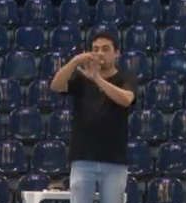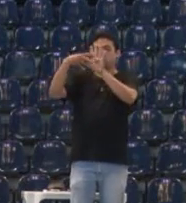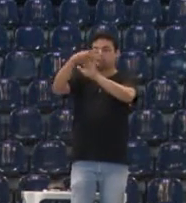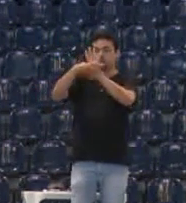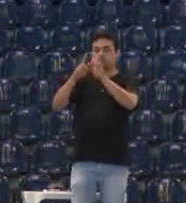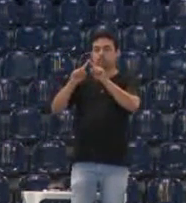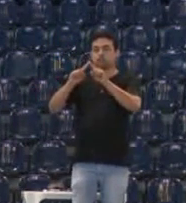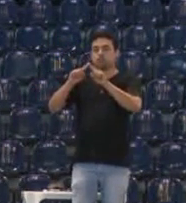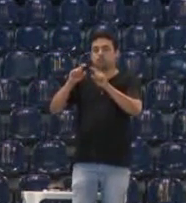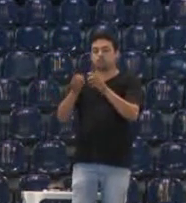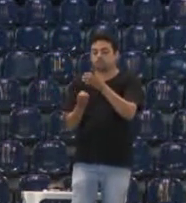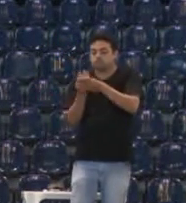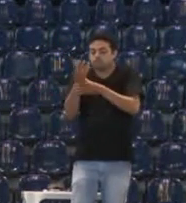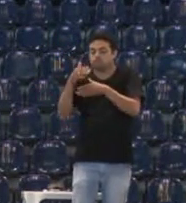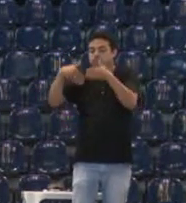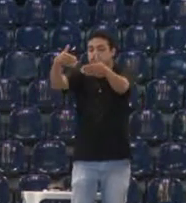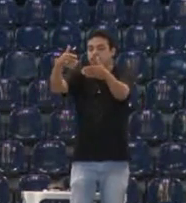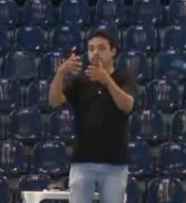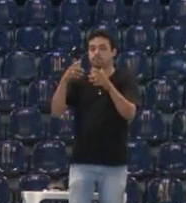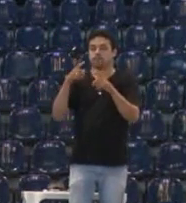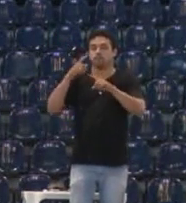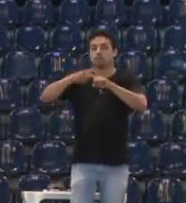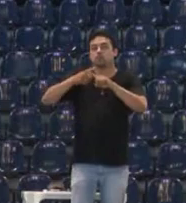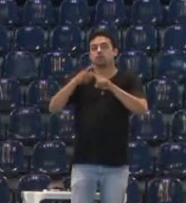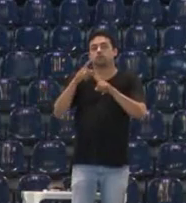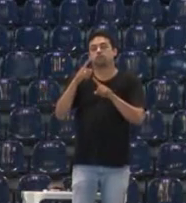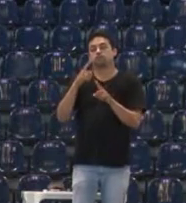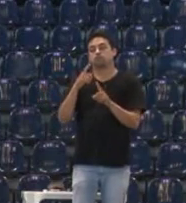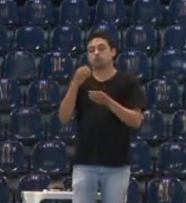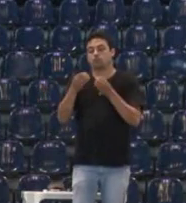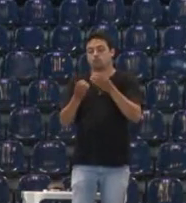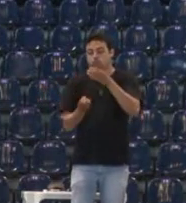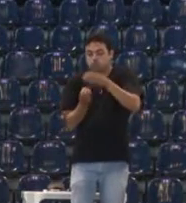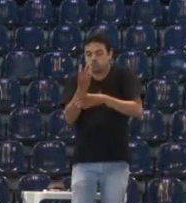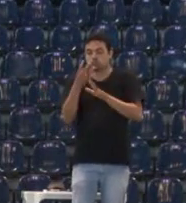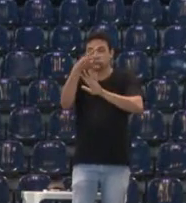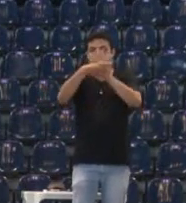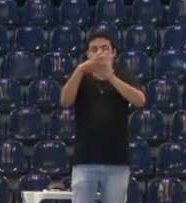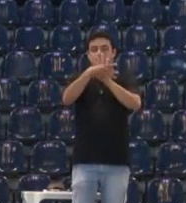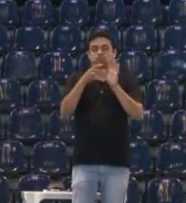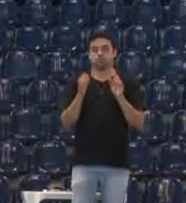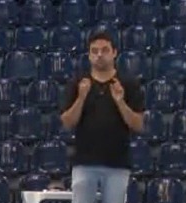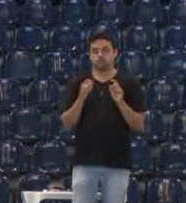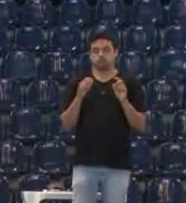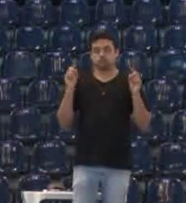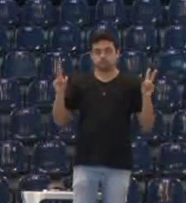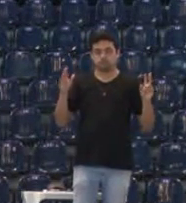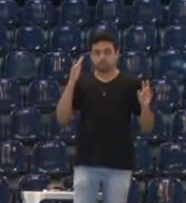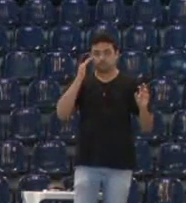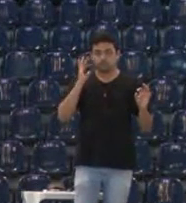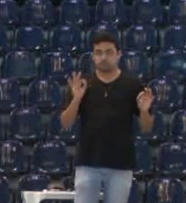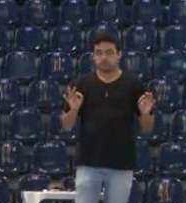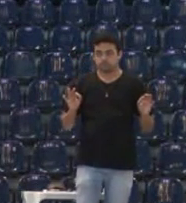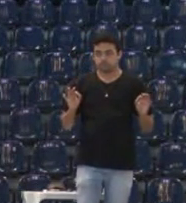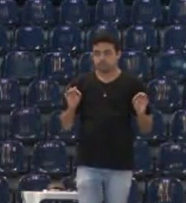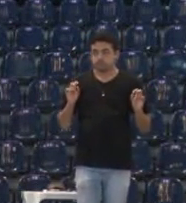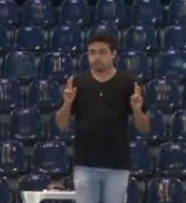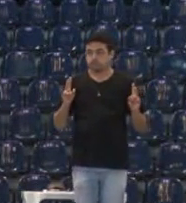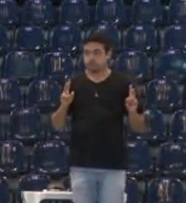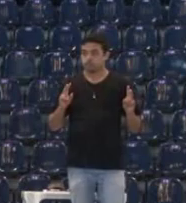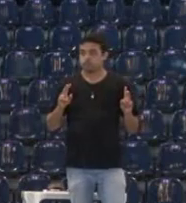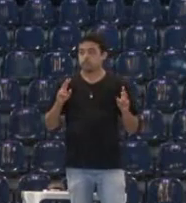que gera o texto a motivação do texto tudo bem isso tudo